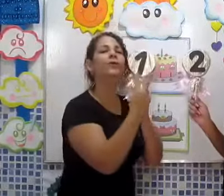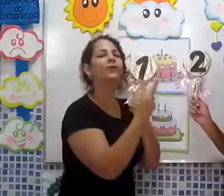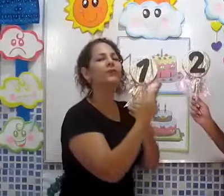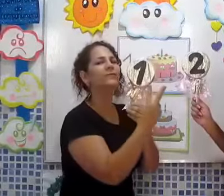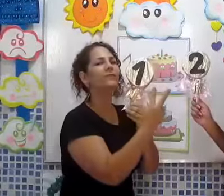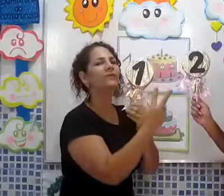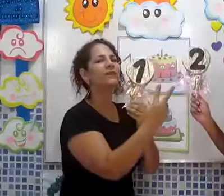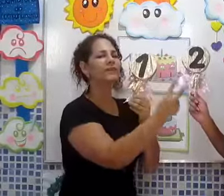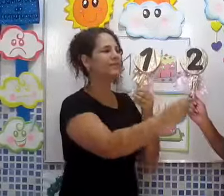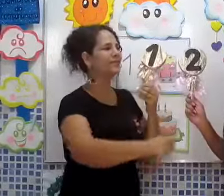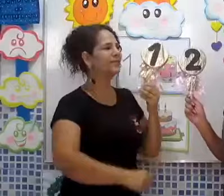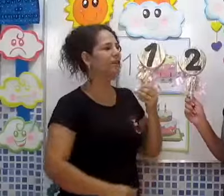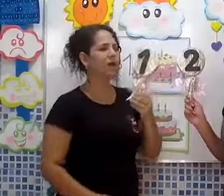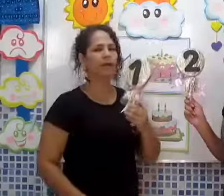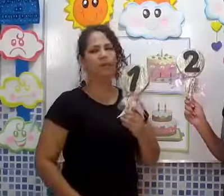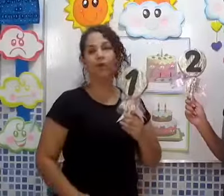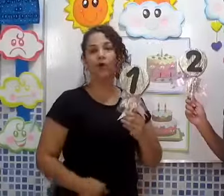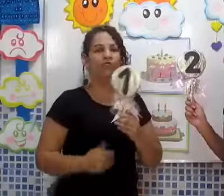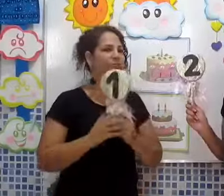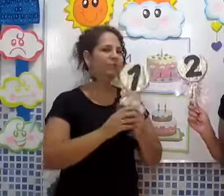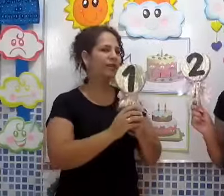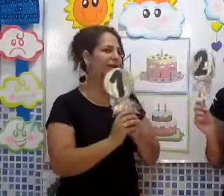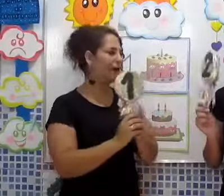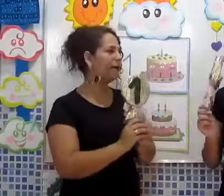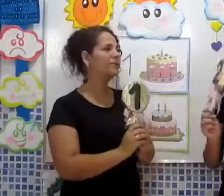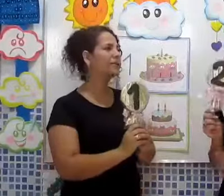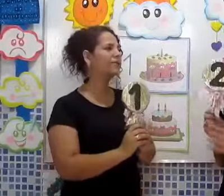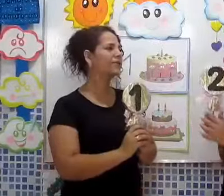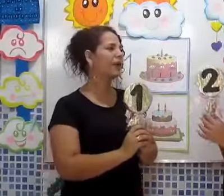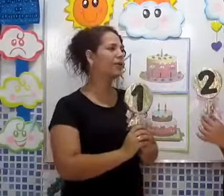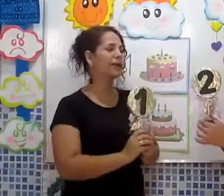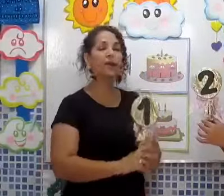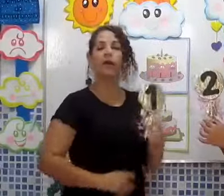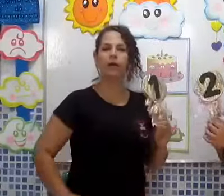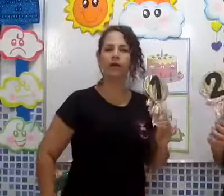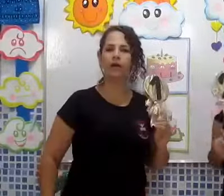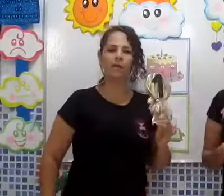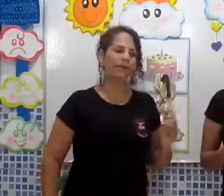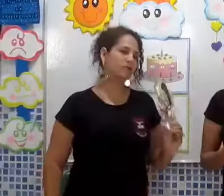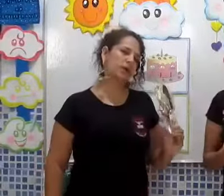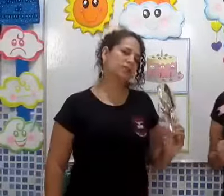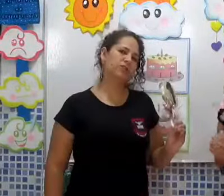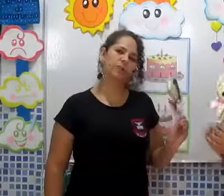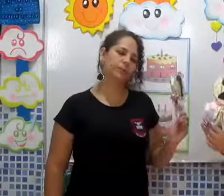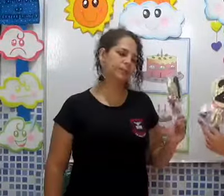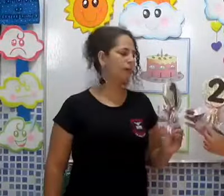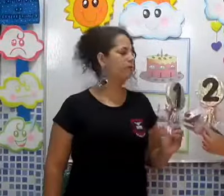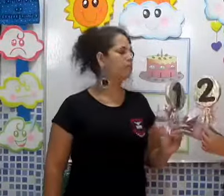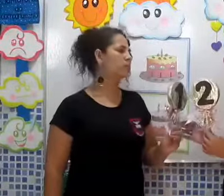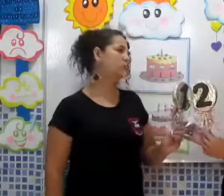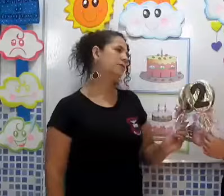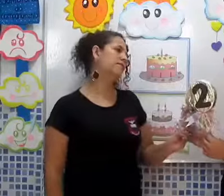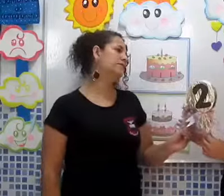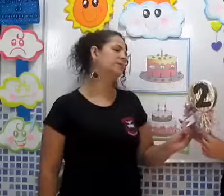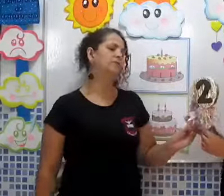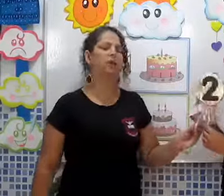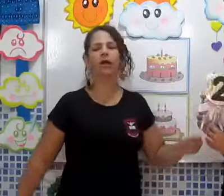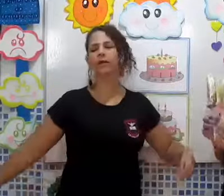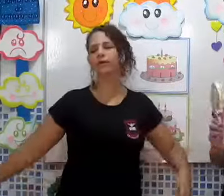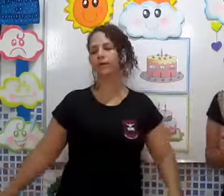2 pirulitos. E nós vamos brincar bastante, tá, ok? Sim. Mas olha, a gente também tem um outro bebezinho, tá, Rayane?